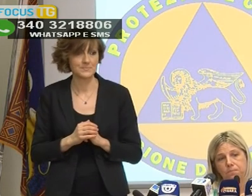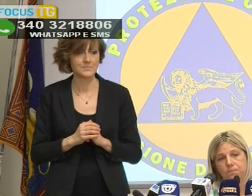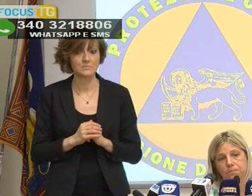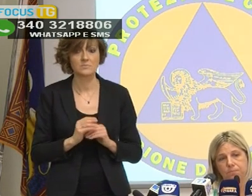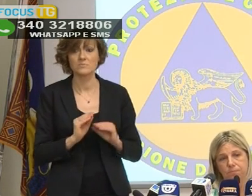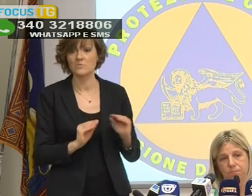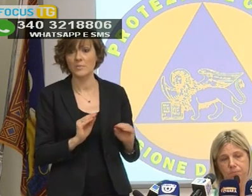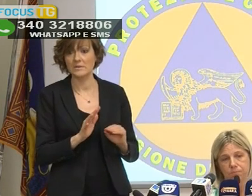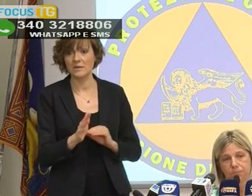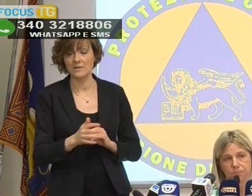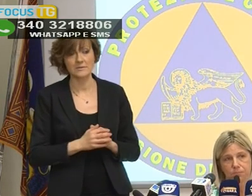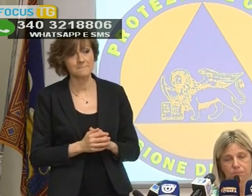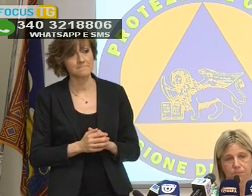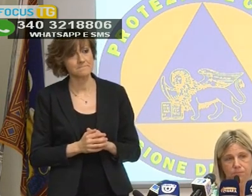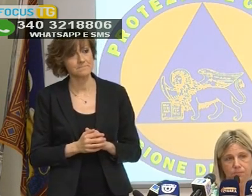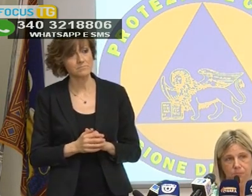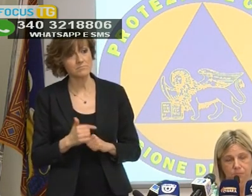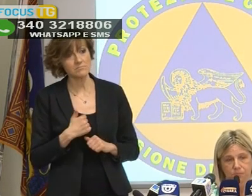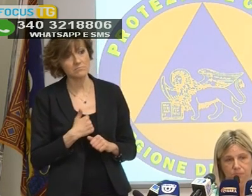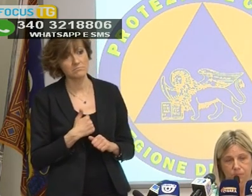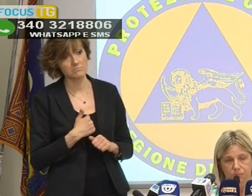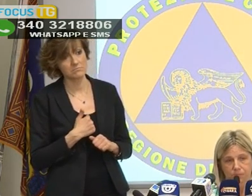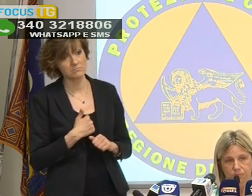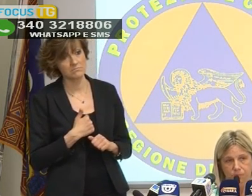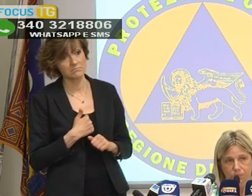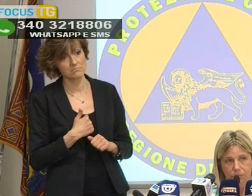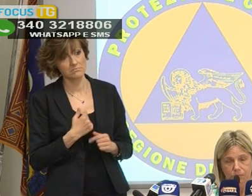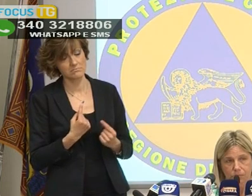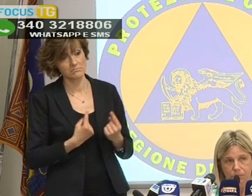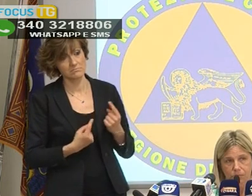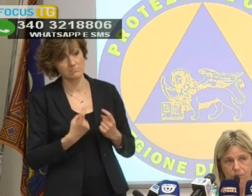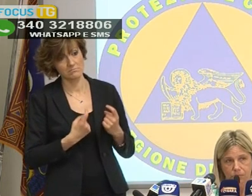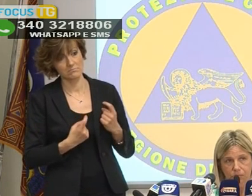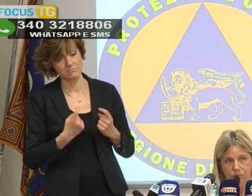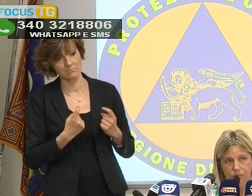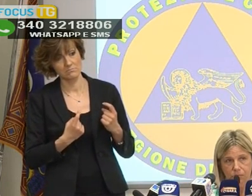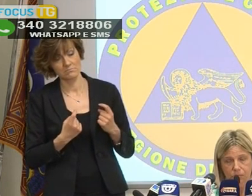Domande, Filippo? Io volevo tornare un attimo a questa cosa che mi ha colpito,